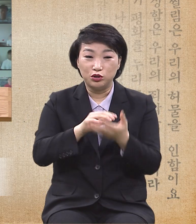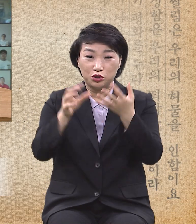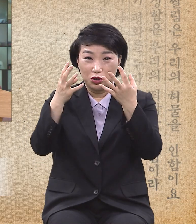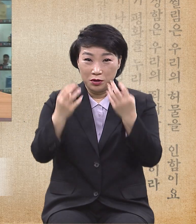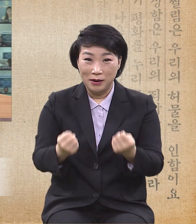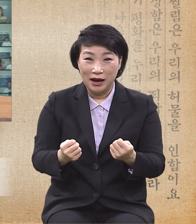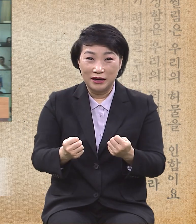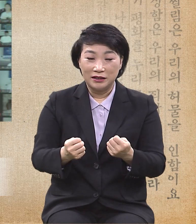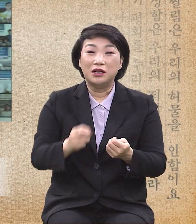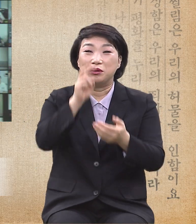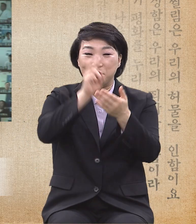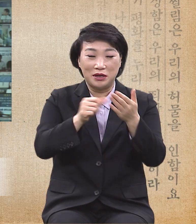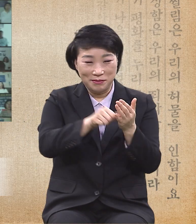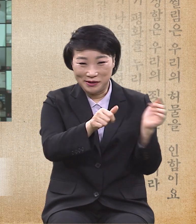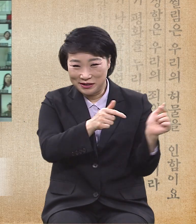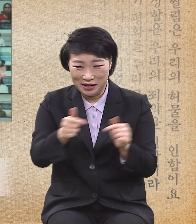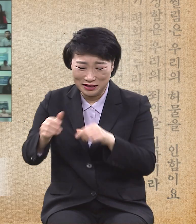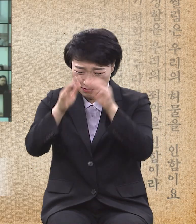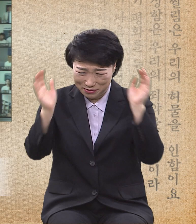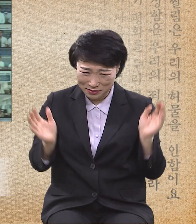수많은 악기를 다